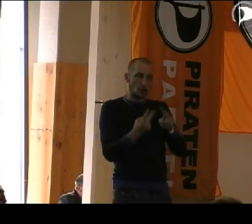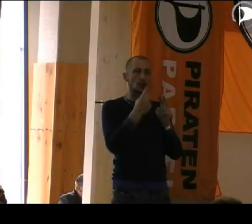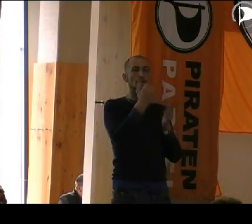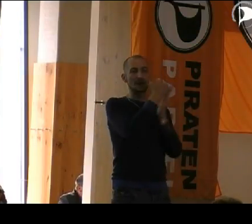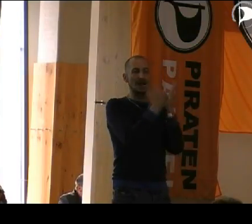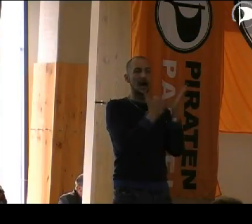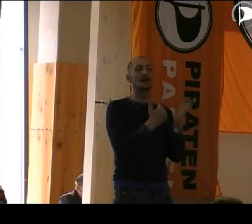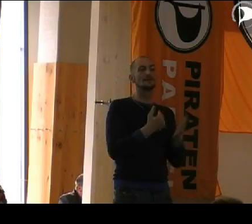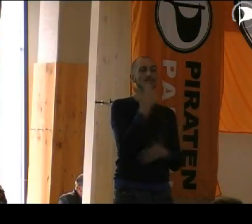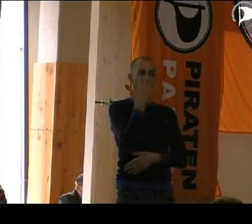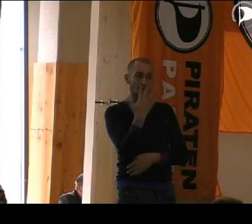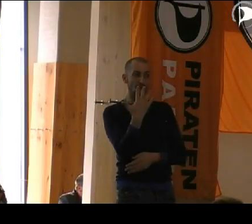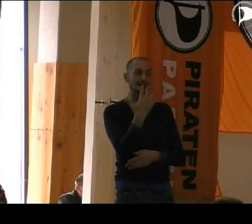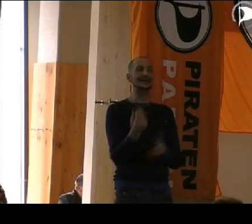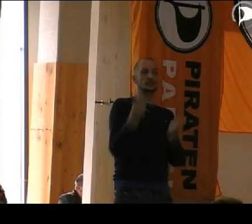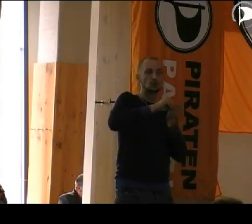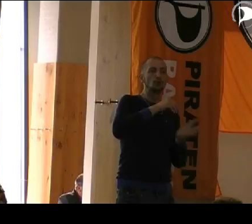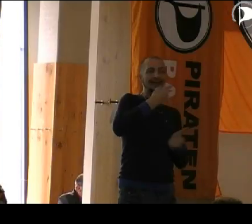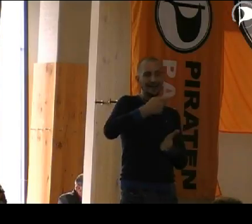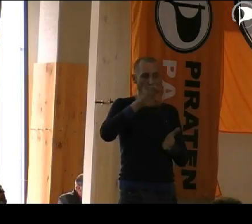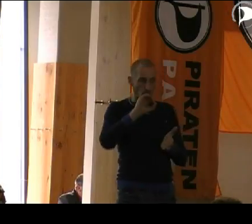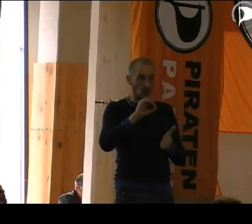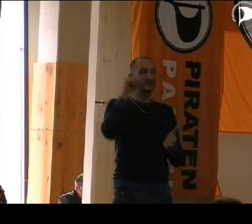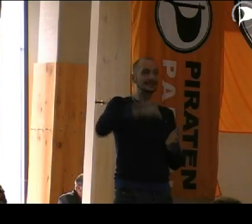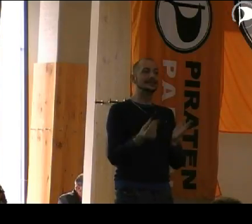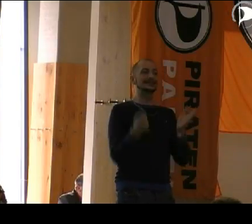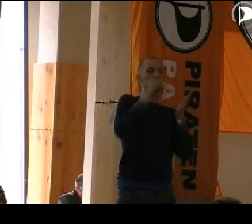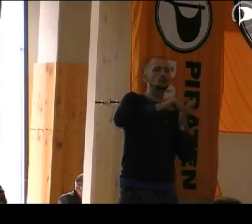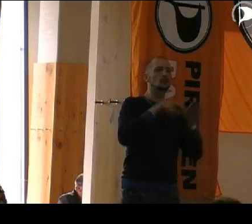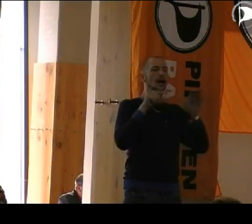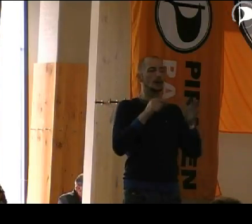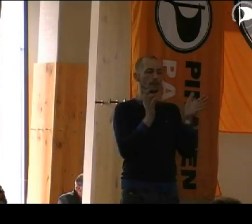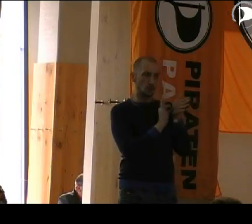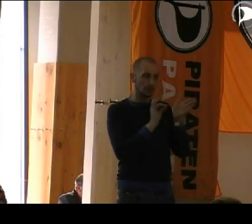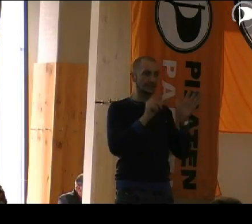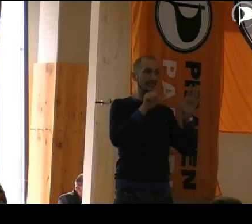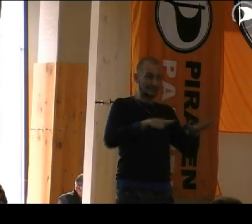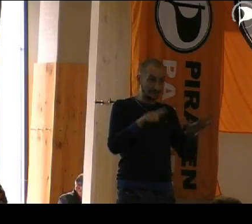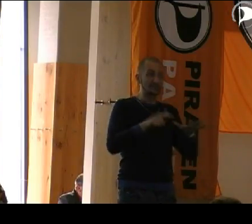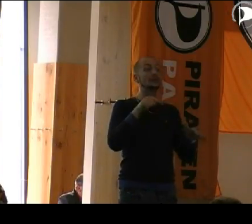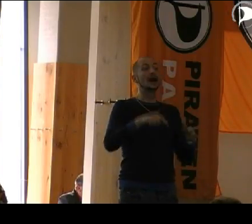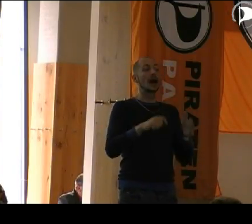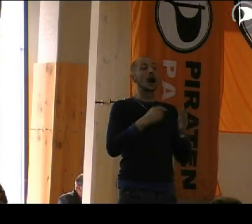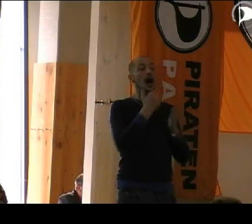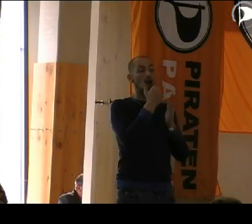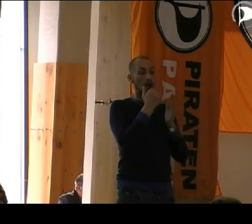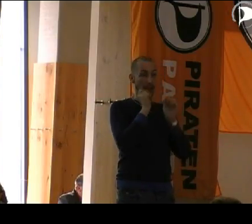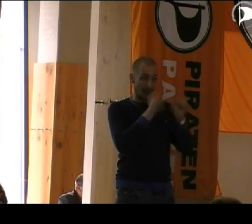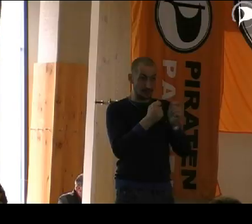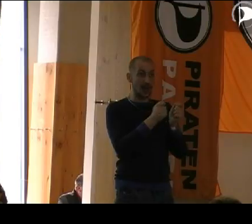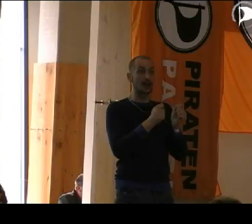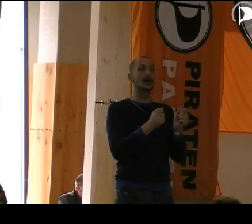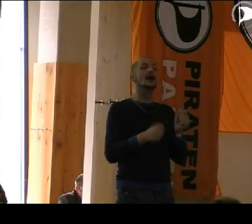regelstudium hinzufügen eines punkts 17 antrag auf wiedereröffnung der rednerliste mit dem muttertag